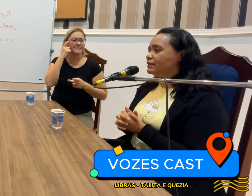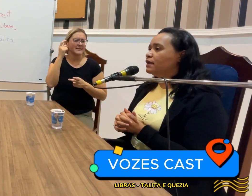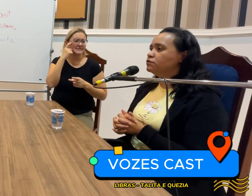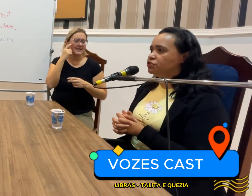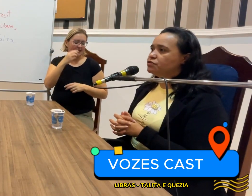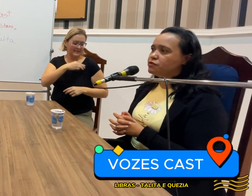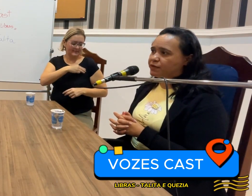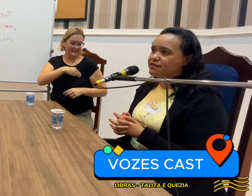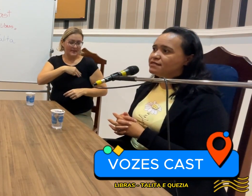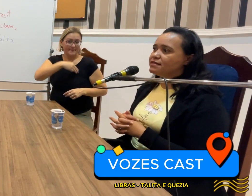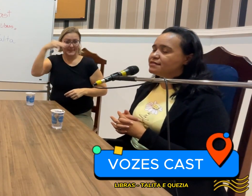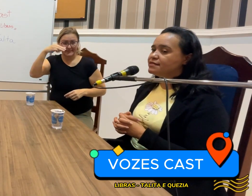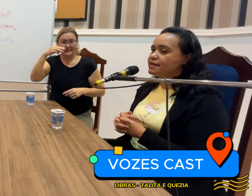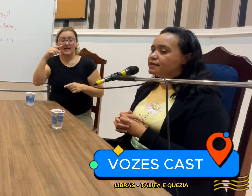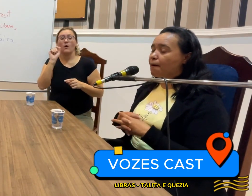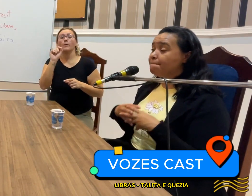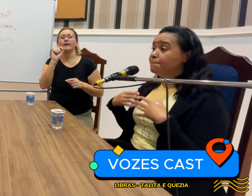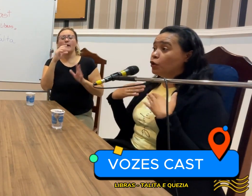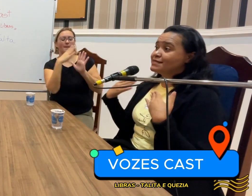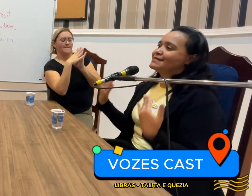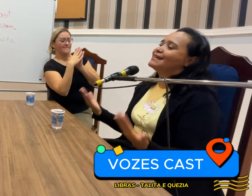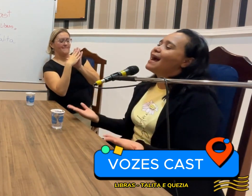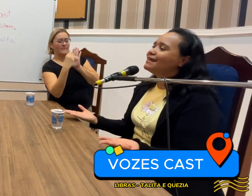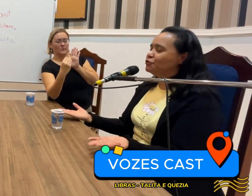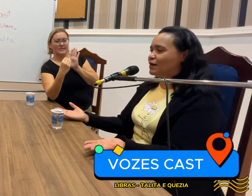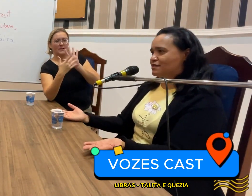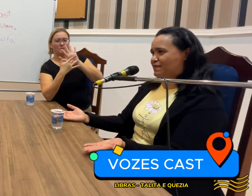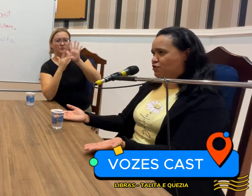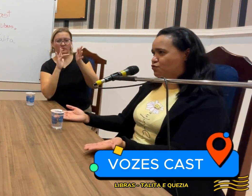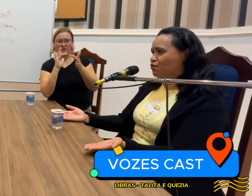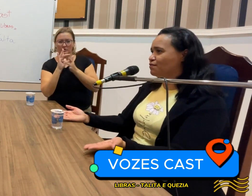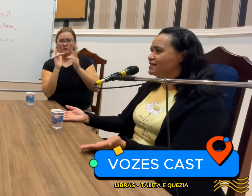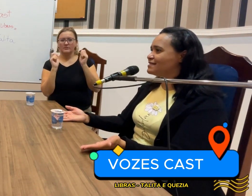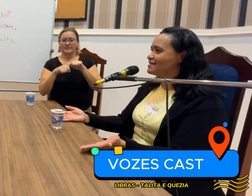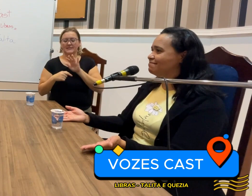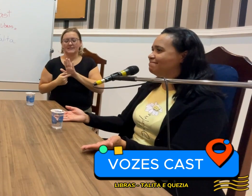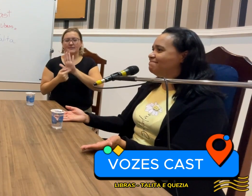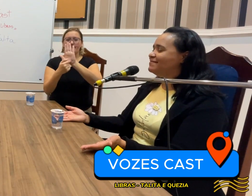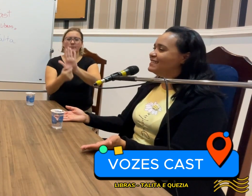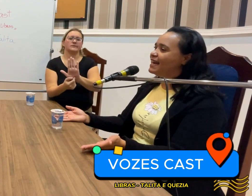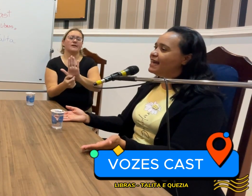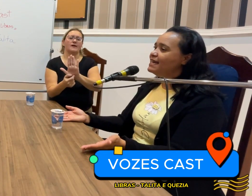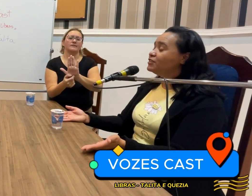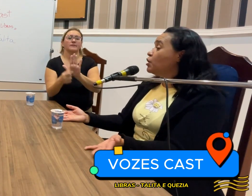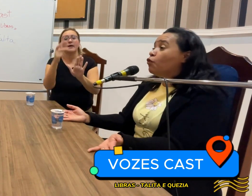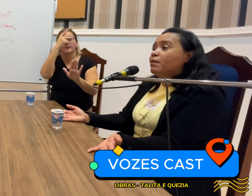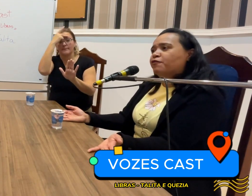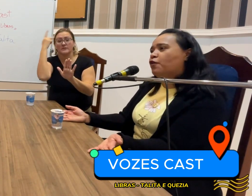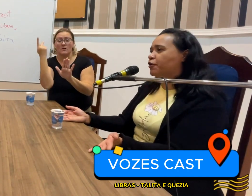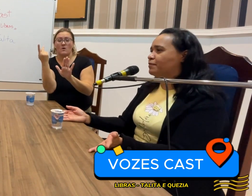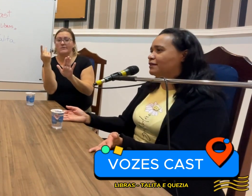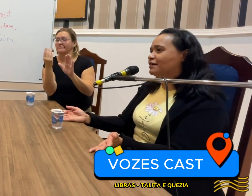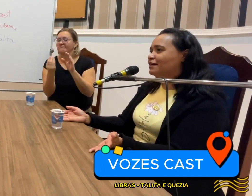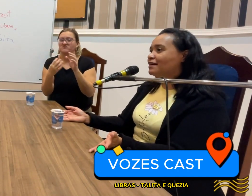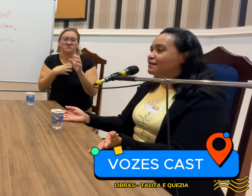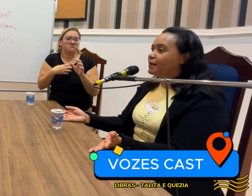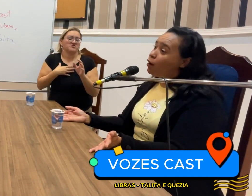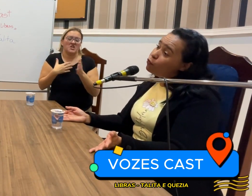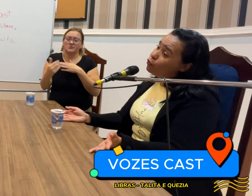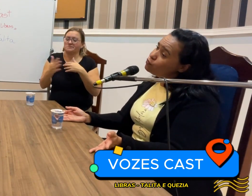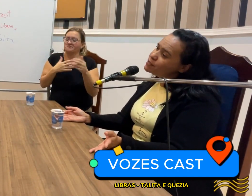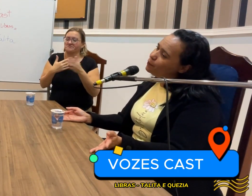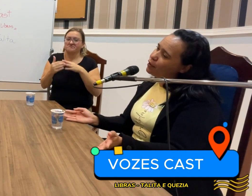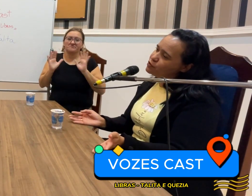o modelo de Jesus precisa ser mostrado às pessoas. Exatamente. Né? De alguma forma.